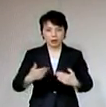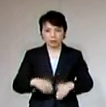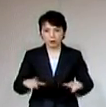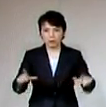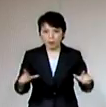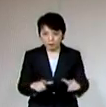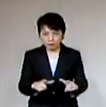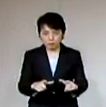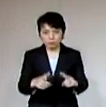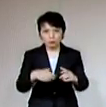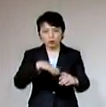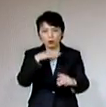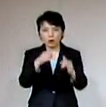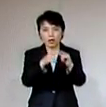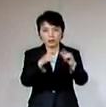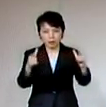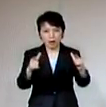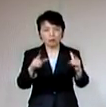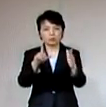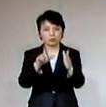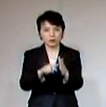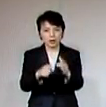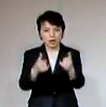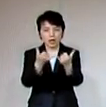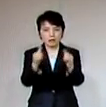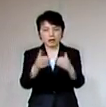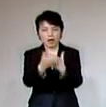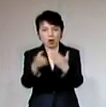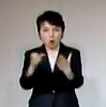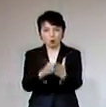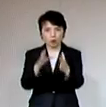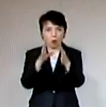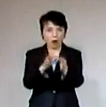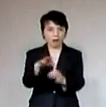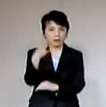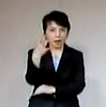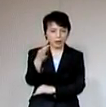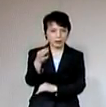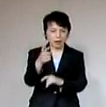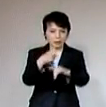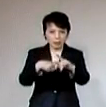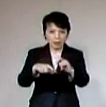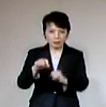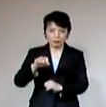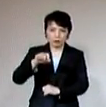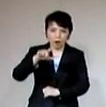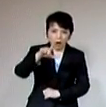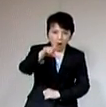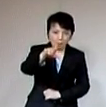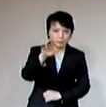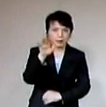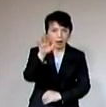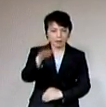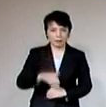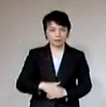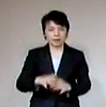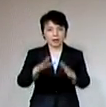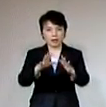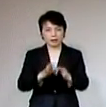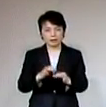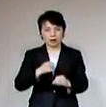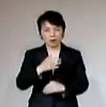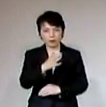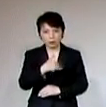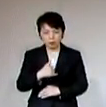齢化が進む日本では社会保障関係費がどんどん膨らみます。ですから私ど